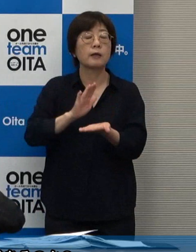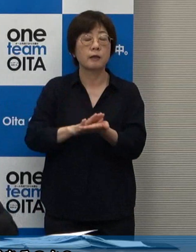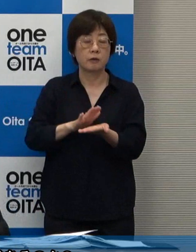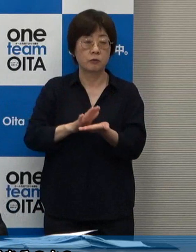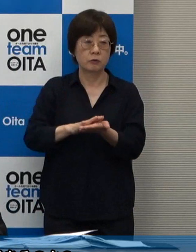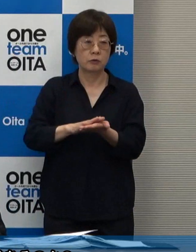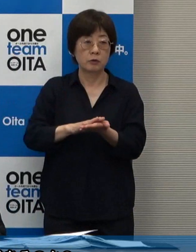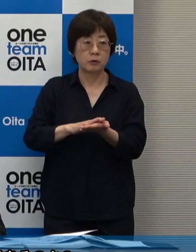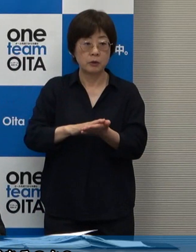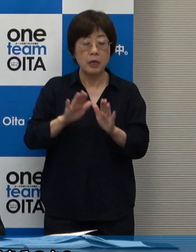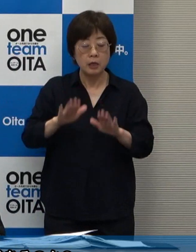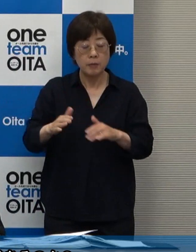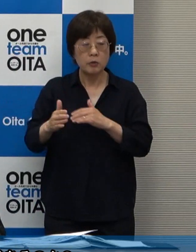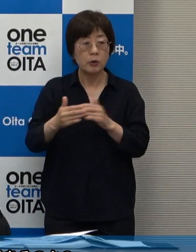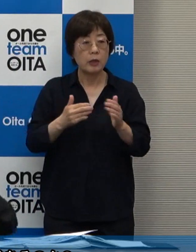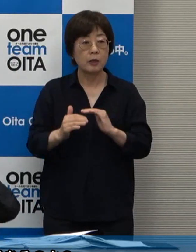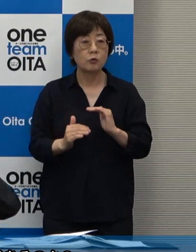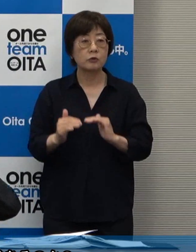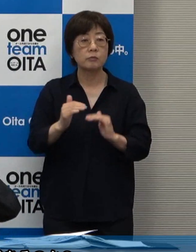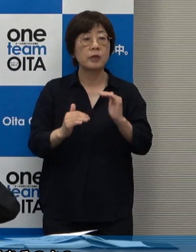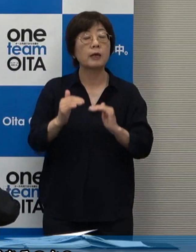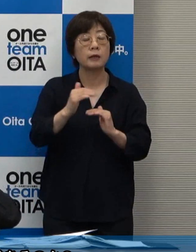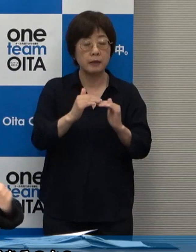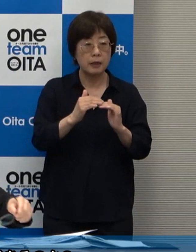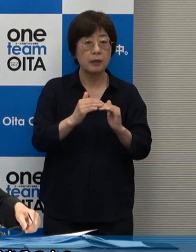ていって、まあ、私の